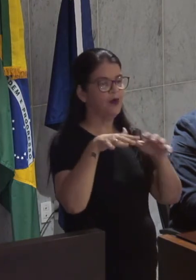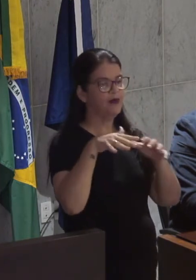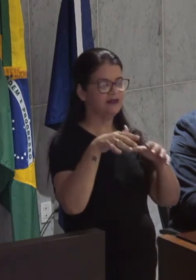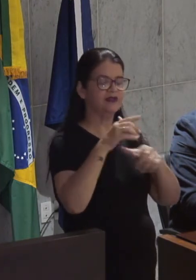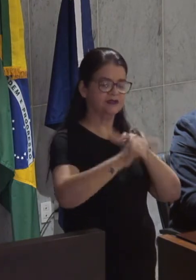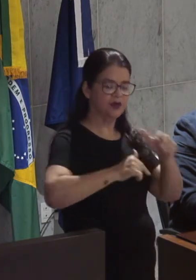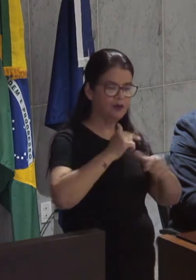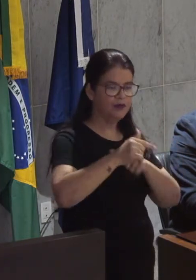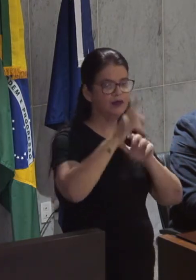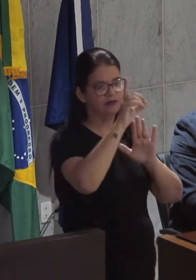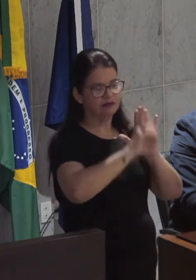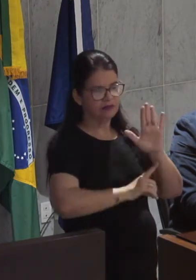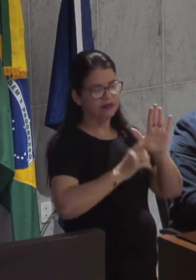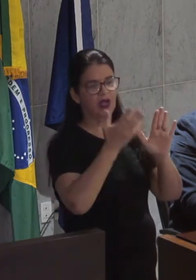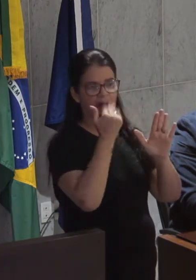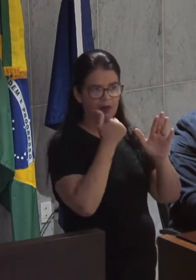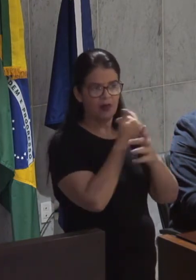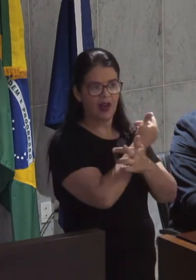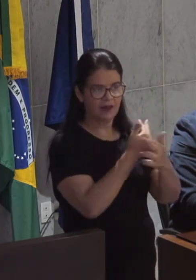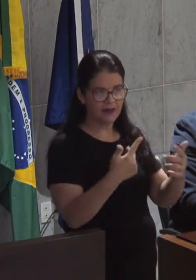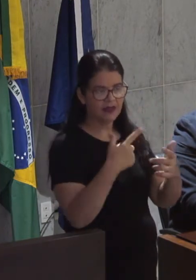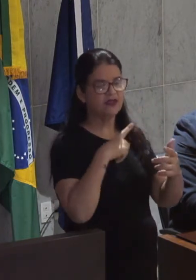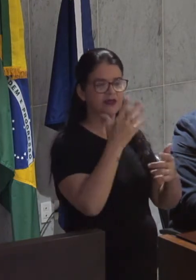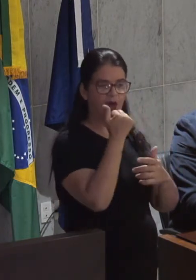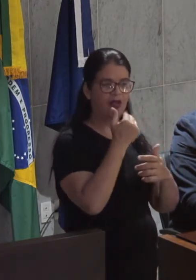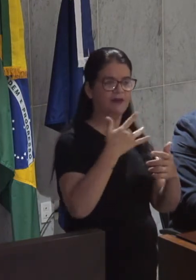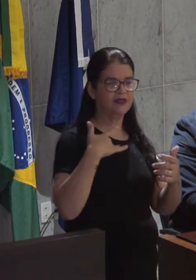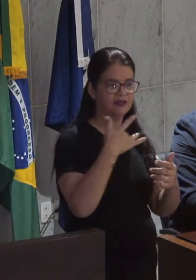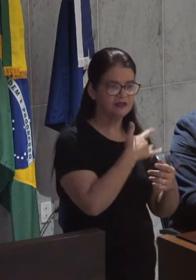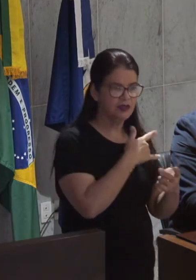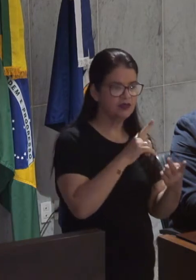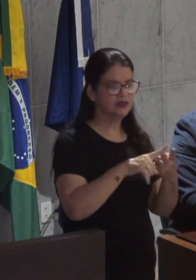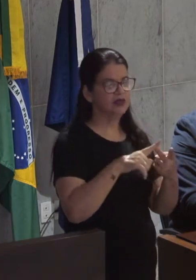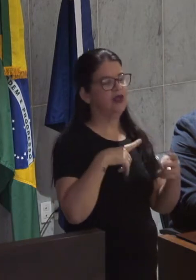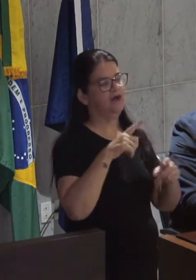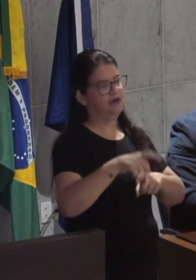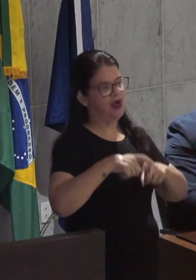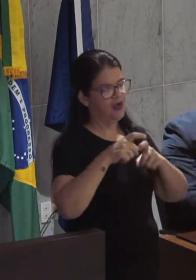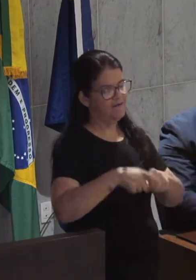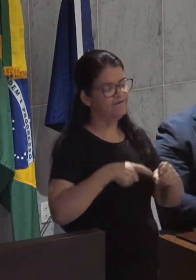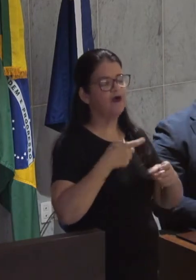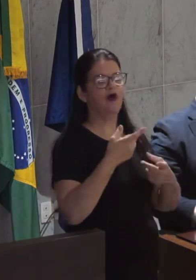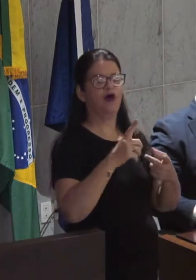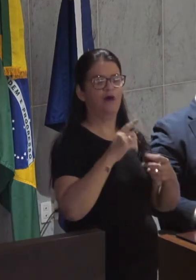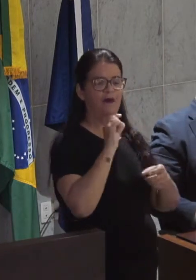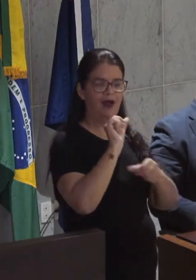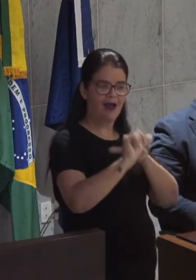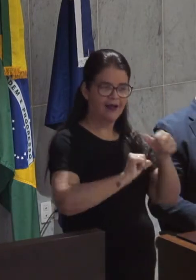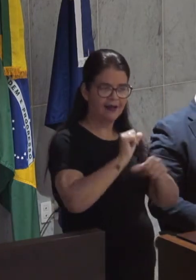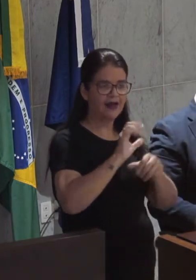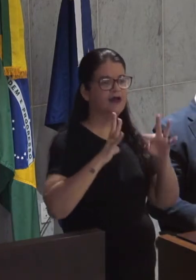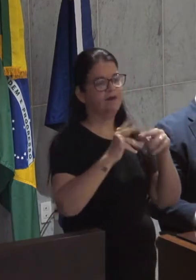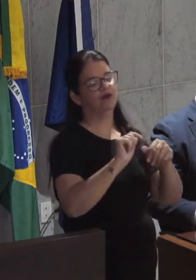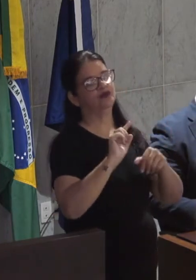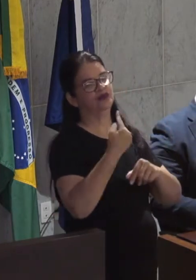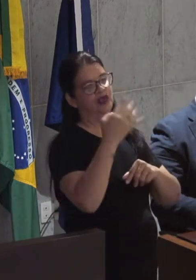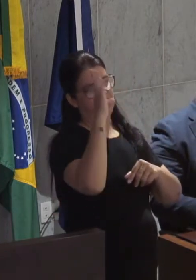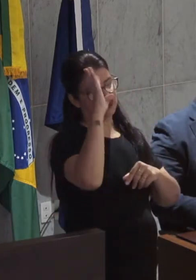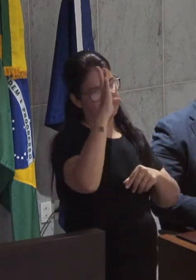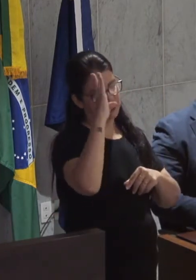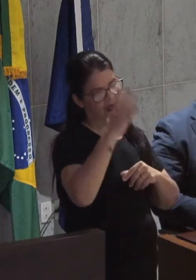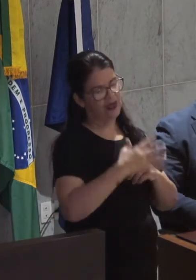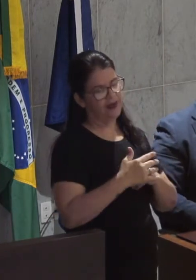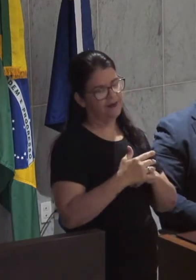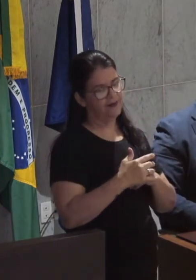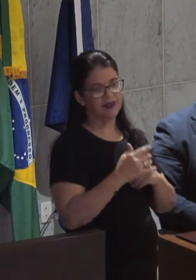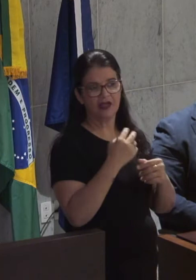emprego, por direitos, por alimentação, alimentação saudável, por reforma agrária, por tudo aquilo que a gente sonha. A